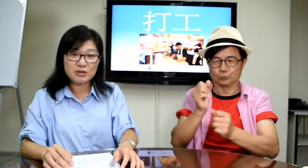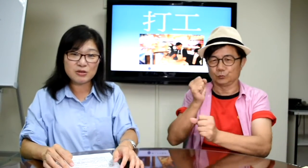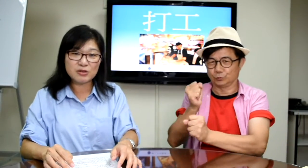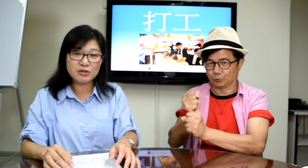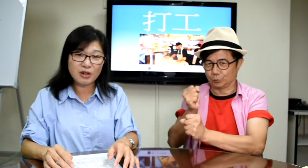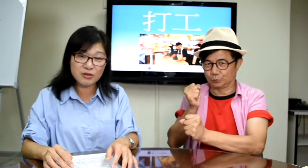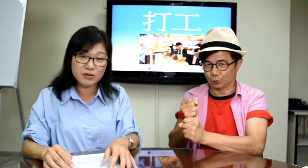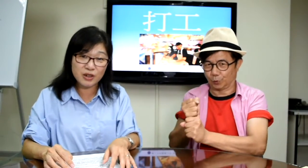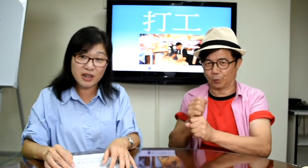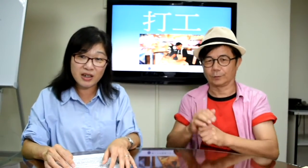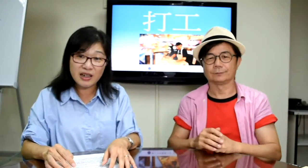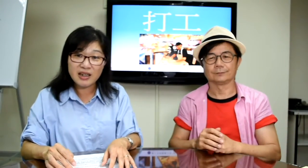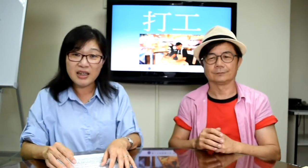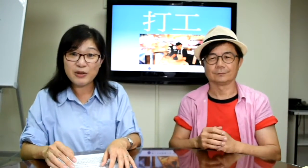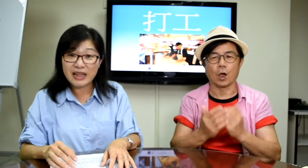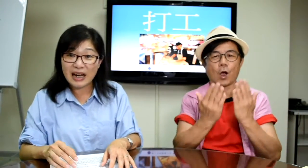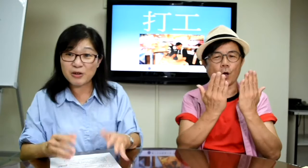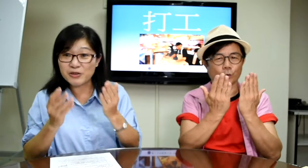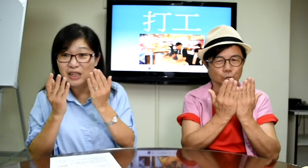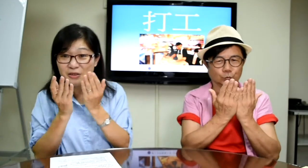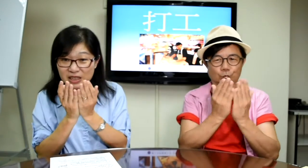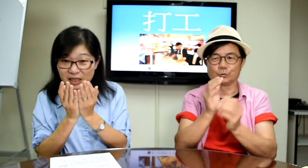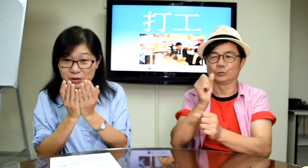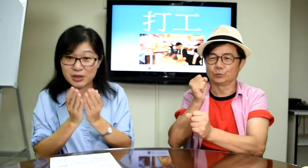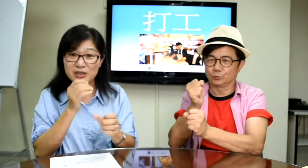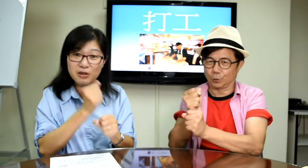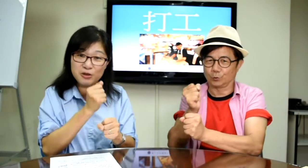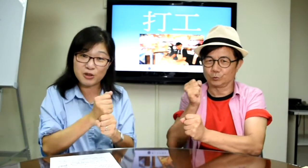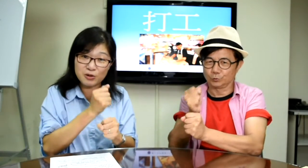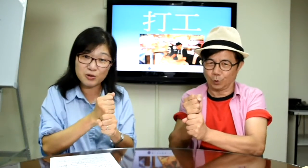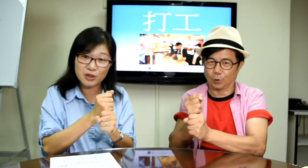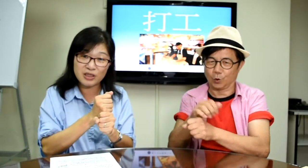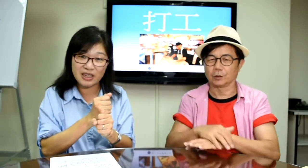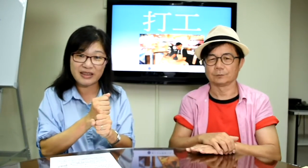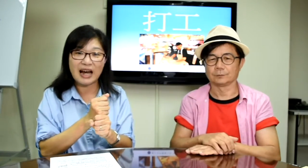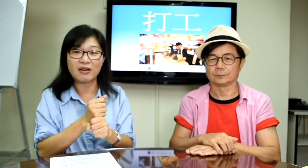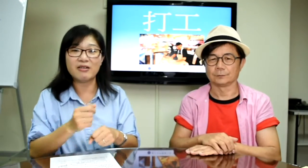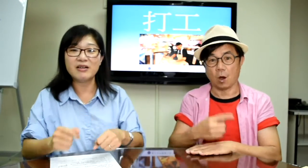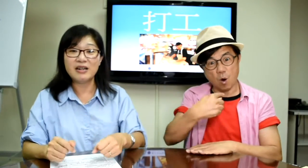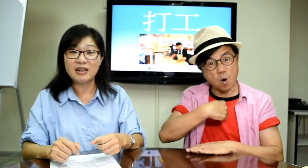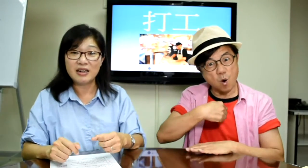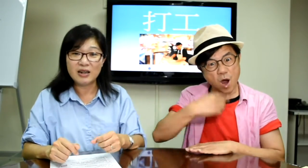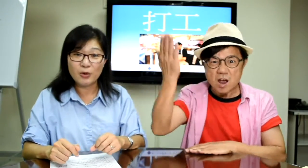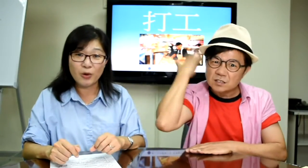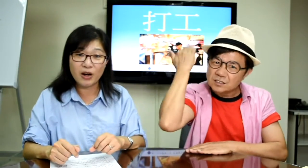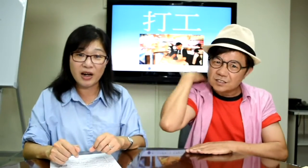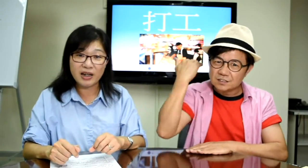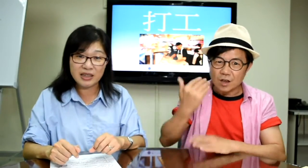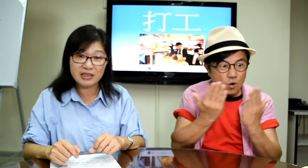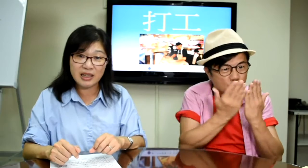书工作，因为打工通常都是念书的时候去工作，就叫打工。我以前